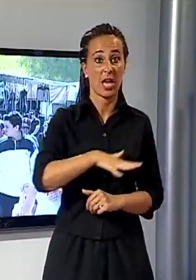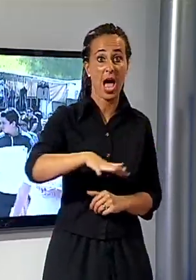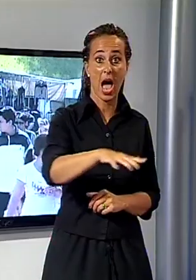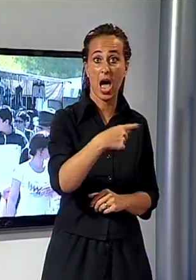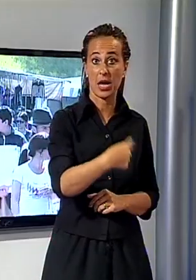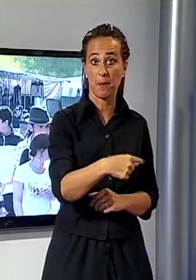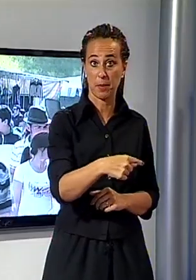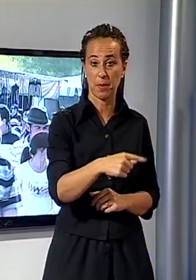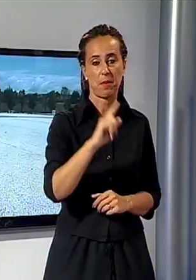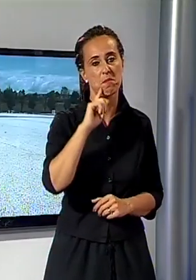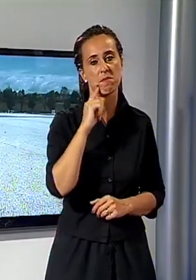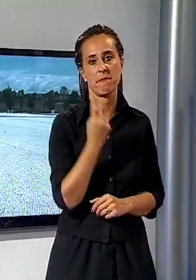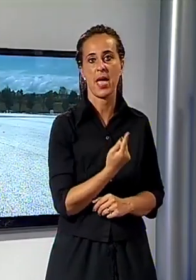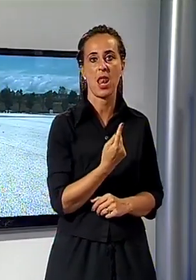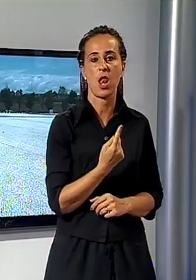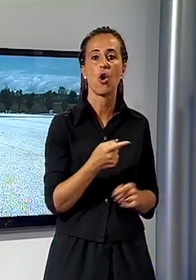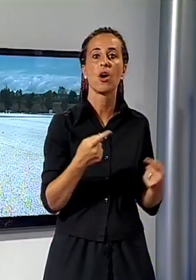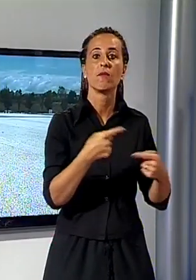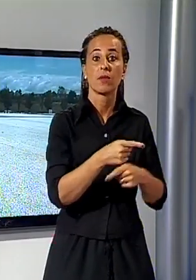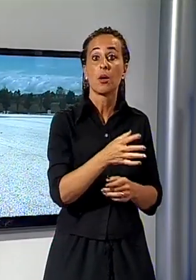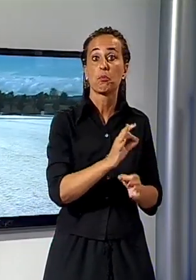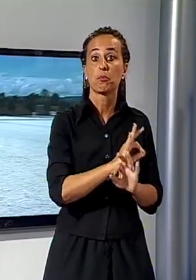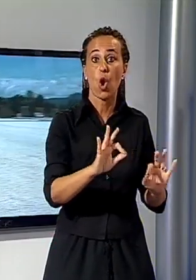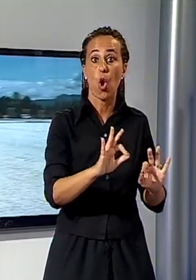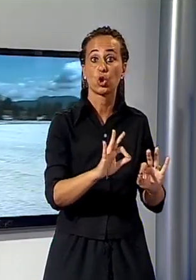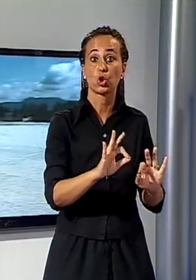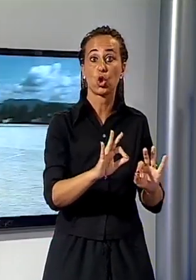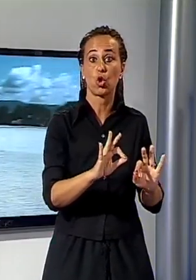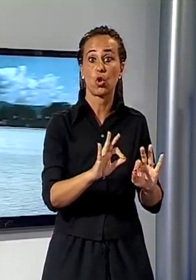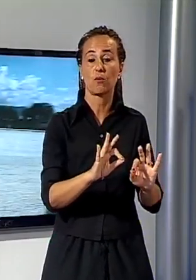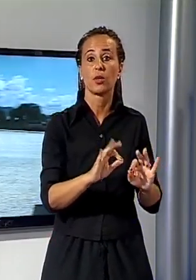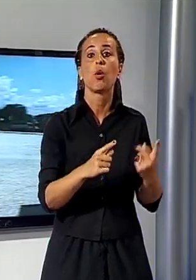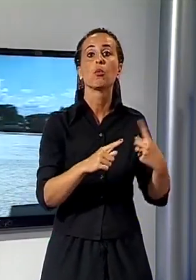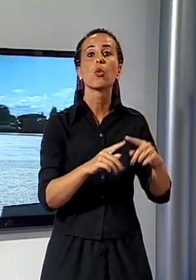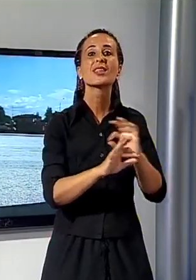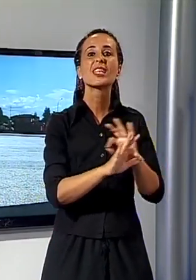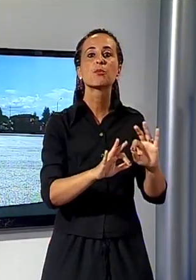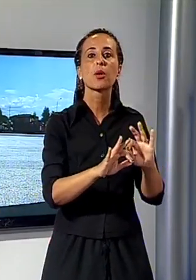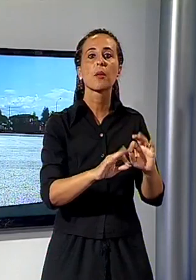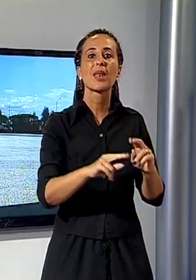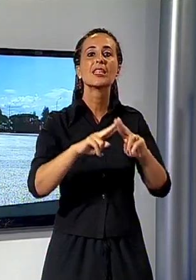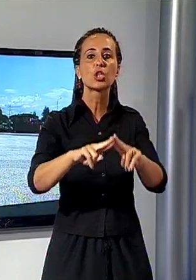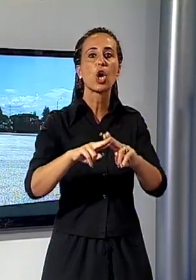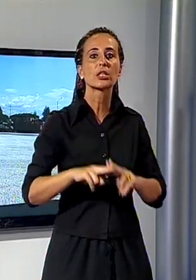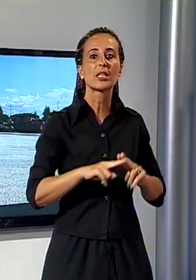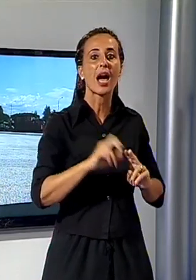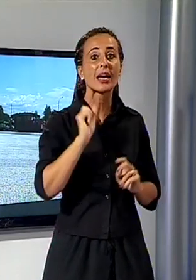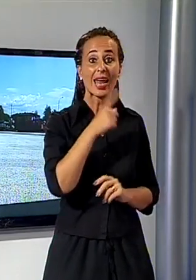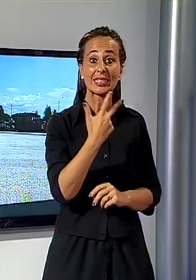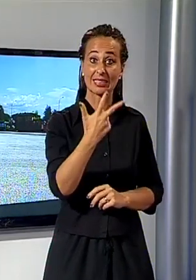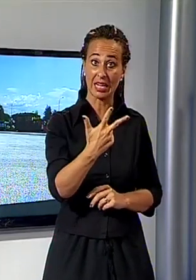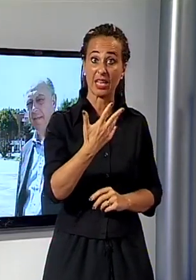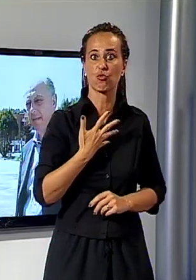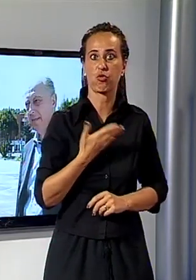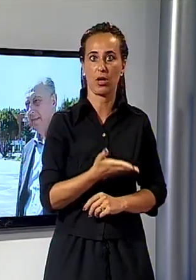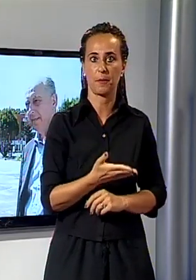rimanere in Via dei Bacchettoni, lo dice l'assessore al commercio Giovanni Lemucchi rispondendo alle perplessità sollevate da alcuni